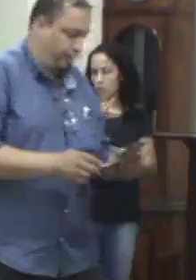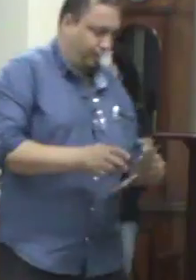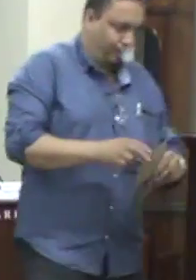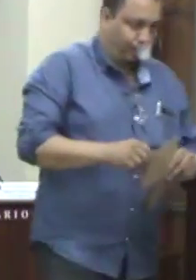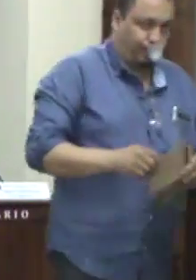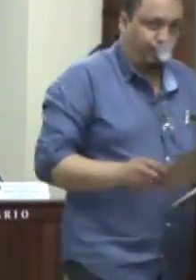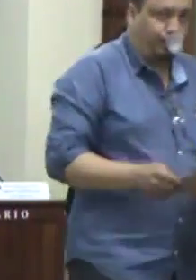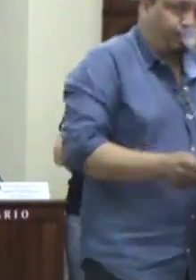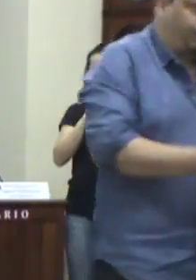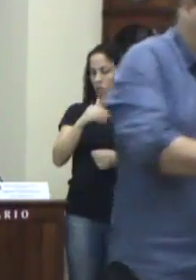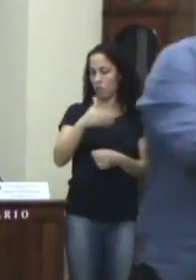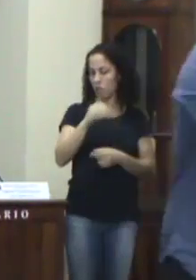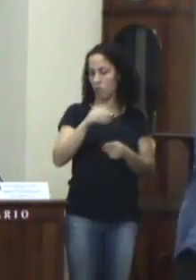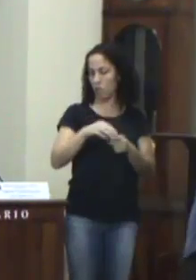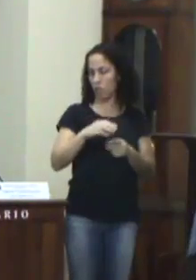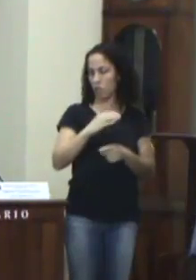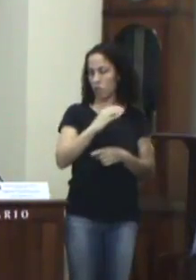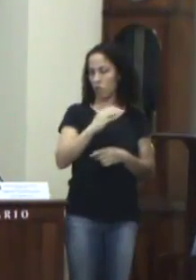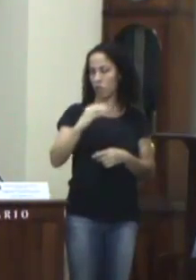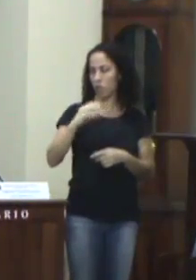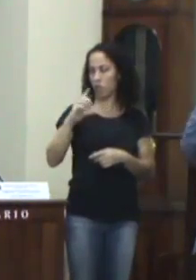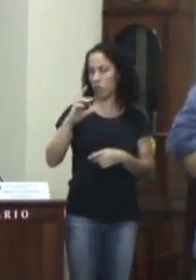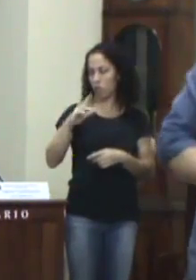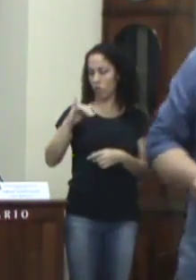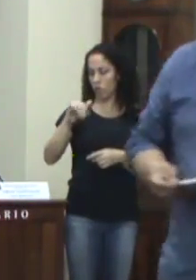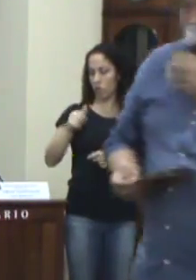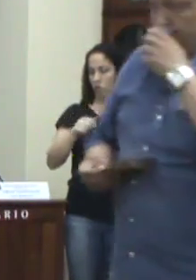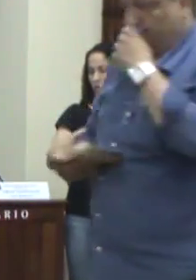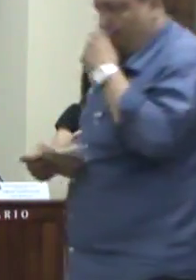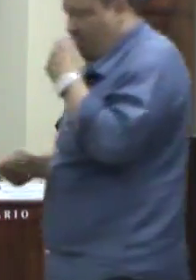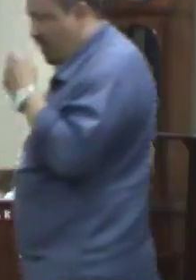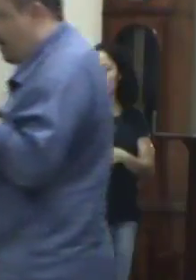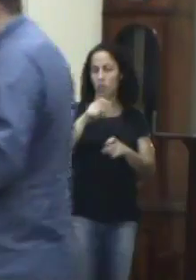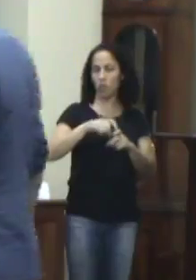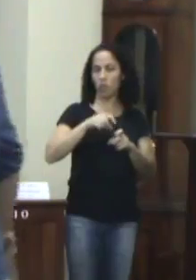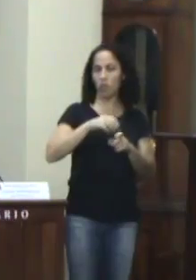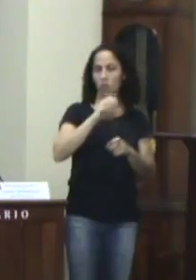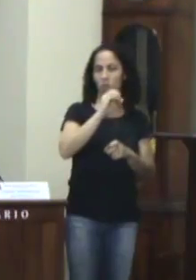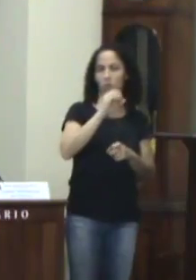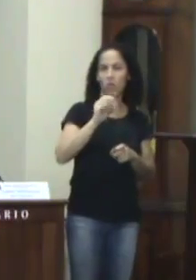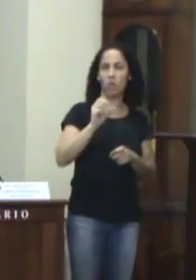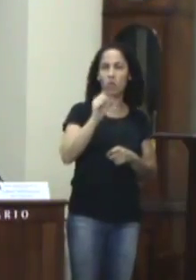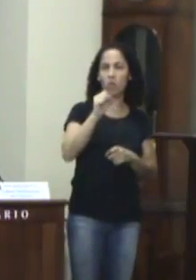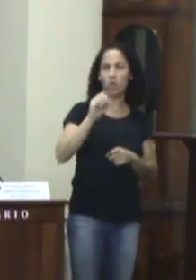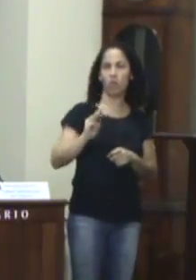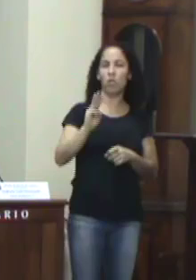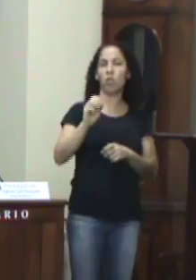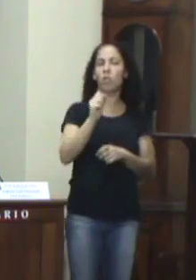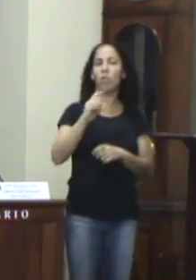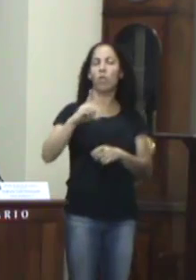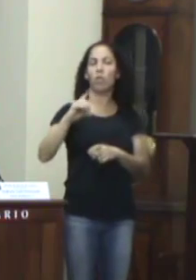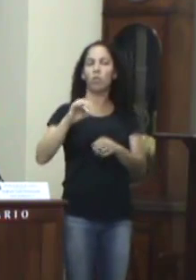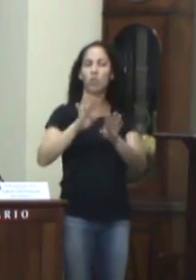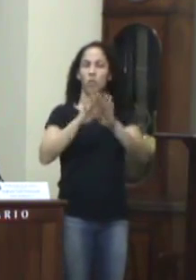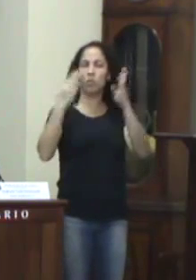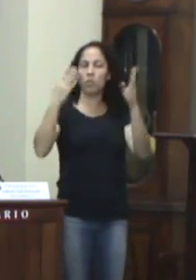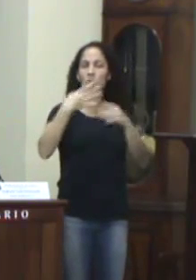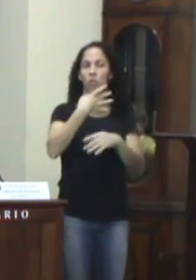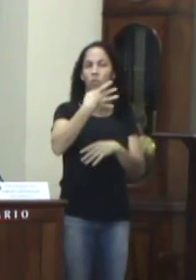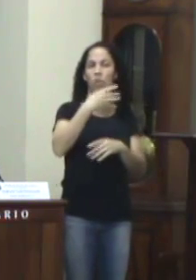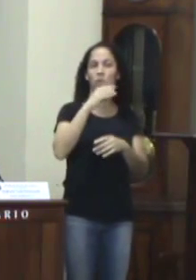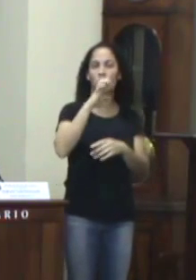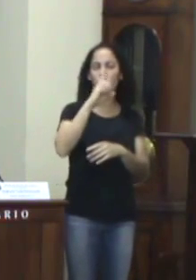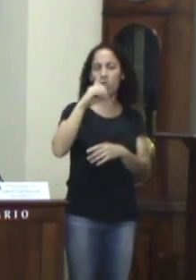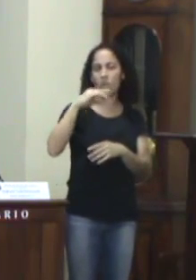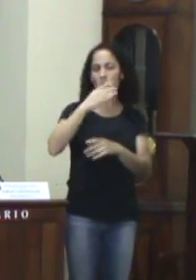Fundação CCIERGE, SEJA, Dr. Oswaldo Carmen Fonseca. Convite para a abertura da 4ª edição do seu